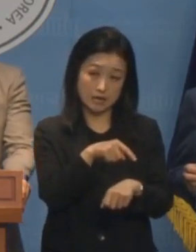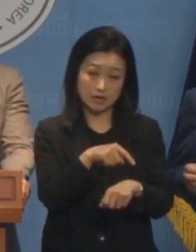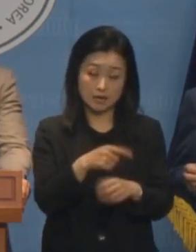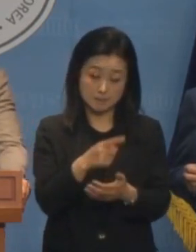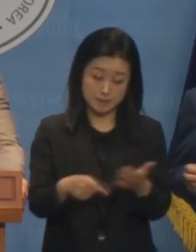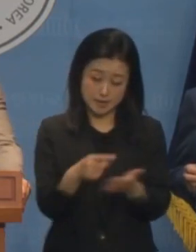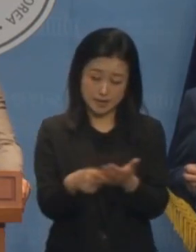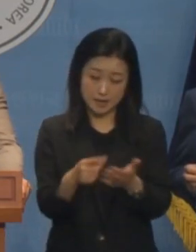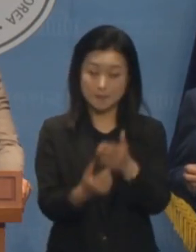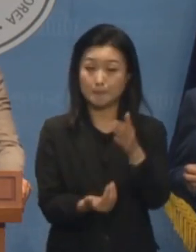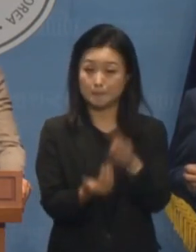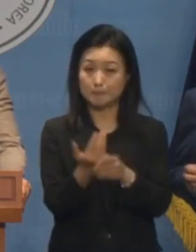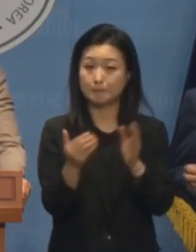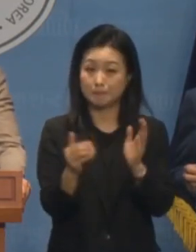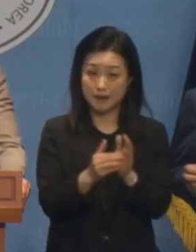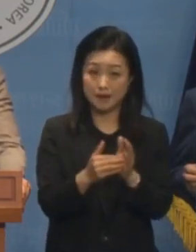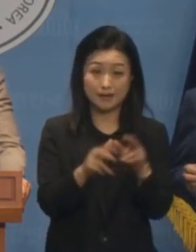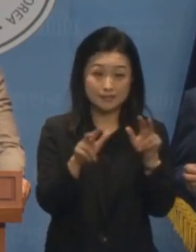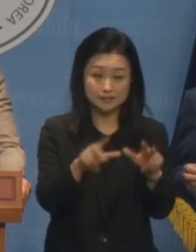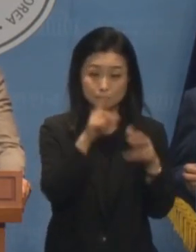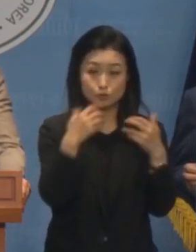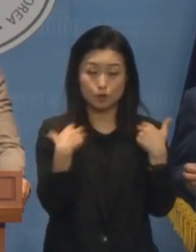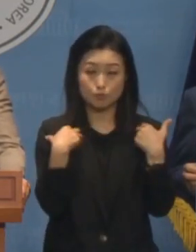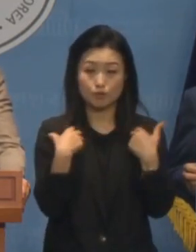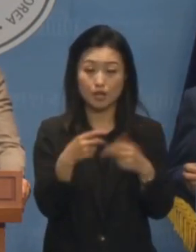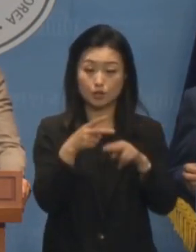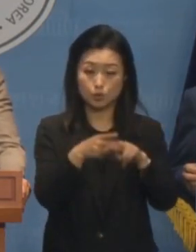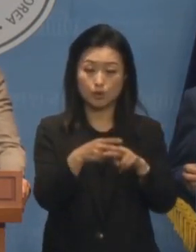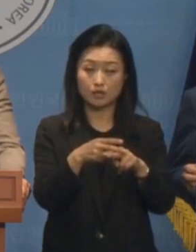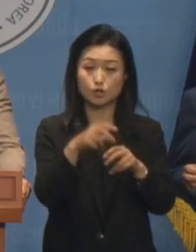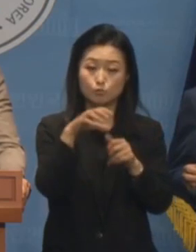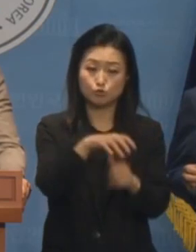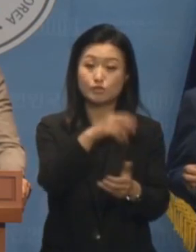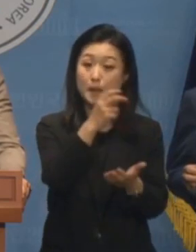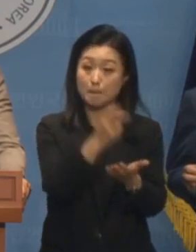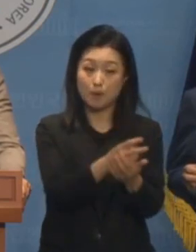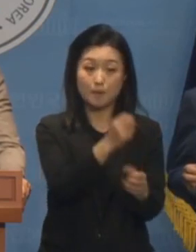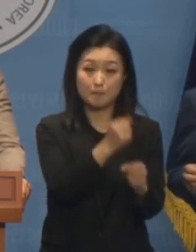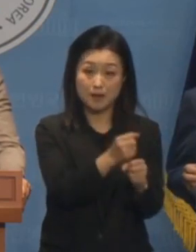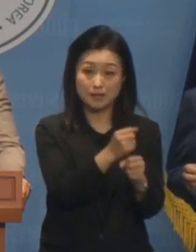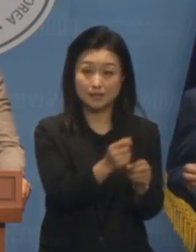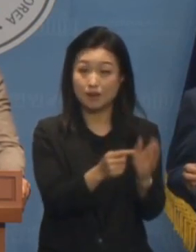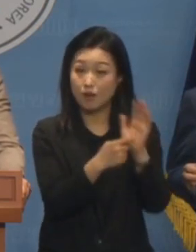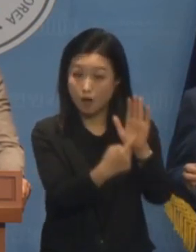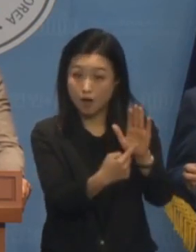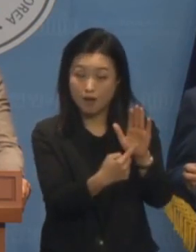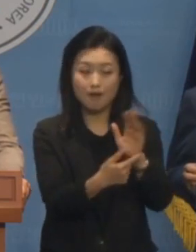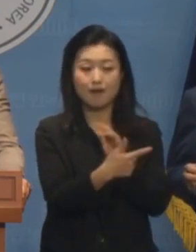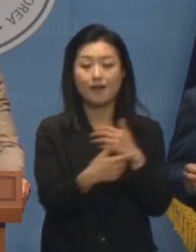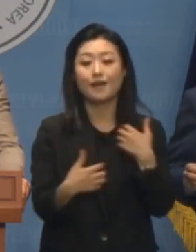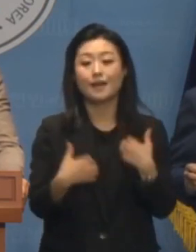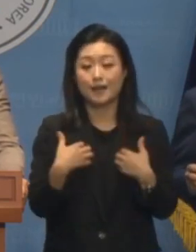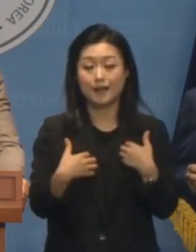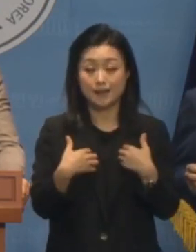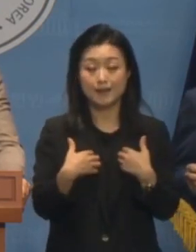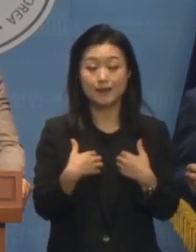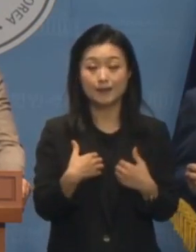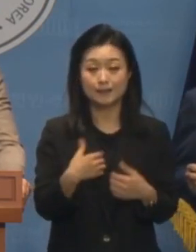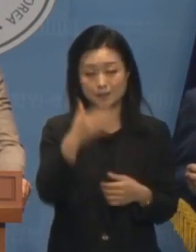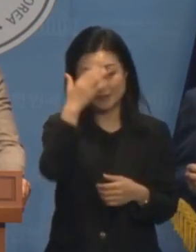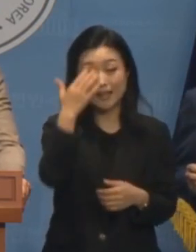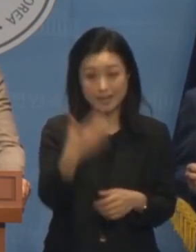폐해들이 있었습니다. 늦게나마 독과점 규제법을 만들겠다는 거에 대해서는 뭐 만시지탄의 아쉬움이